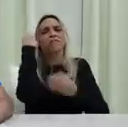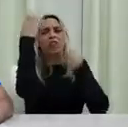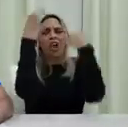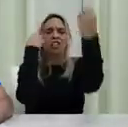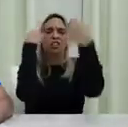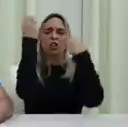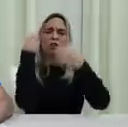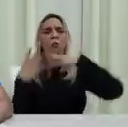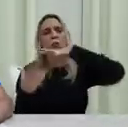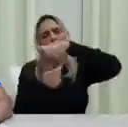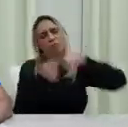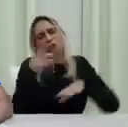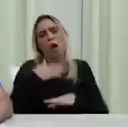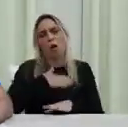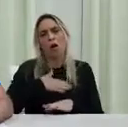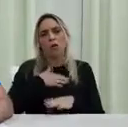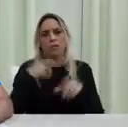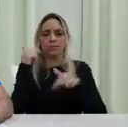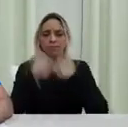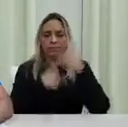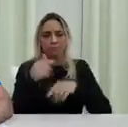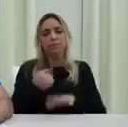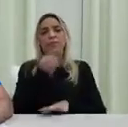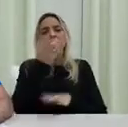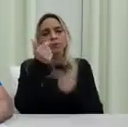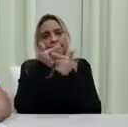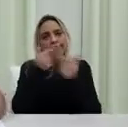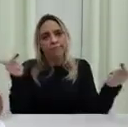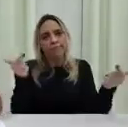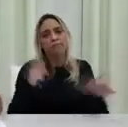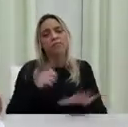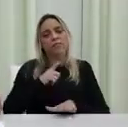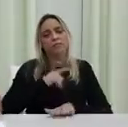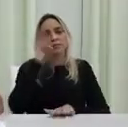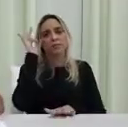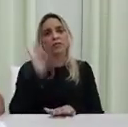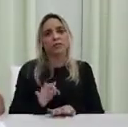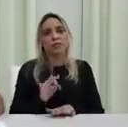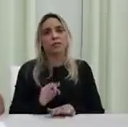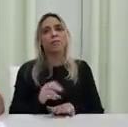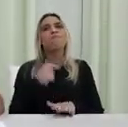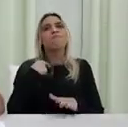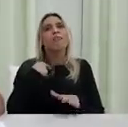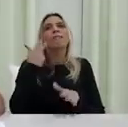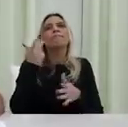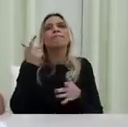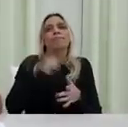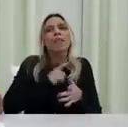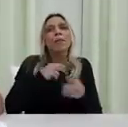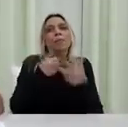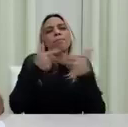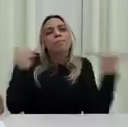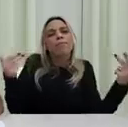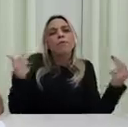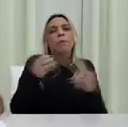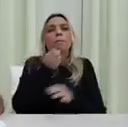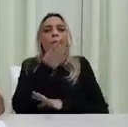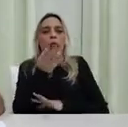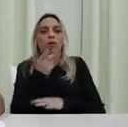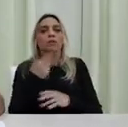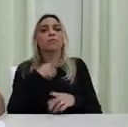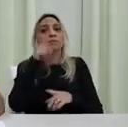mundo, ele gosta de fazer isso aí, e boa sorte a ele, tenho certeza que bons frutos colheremos também dessa